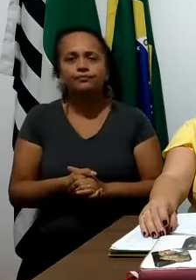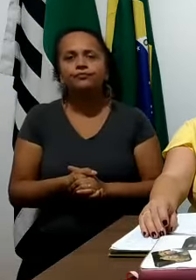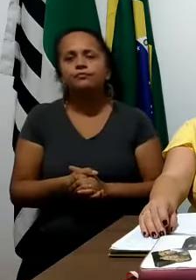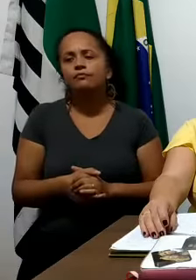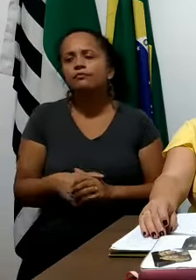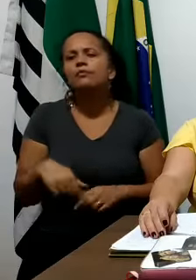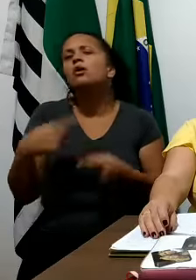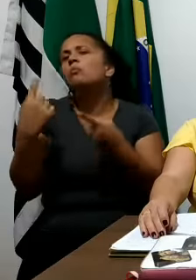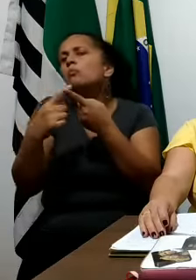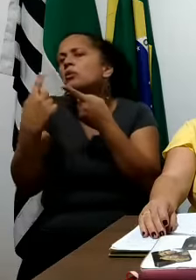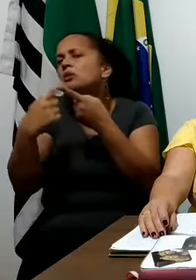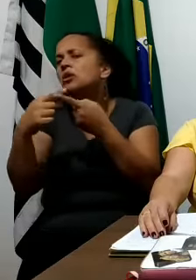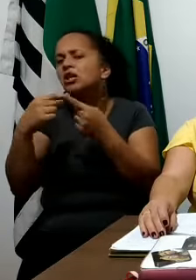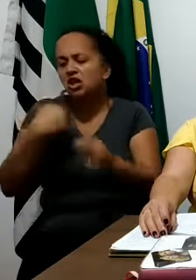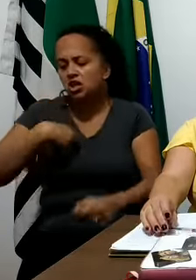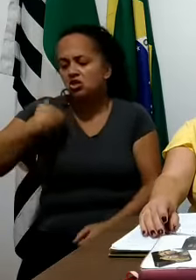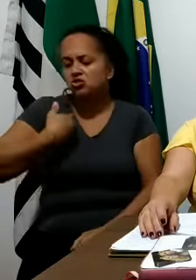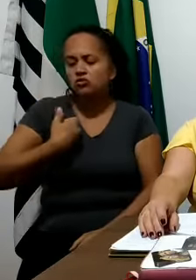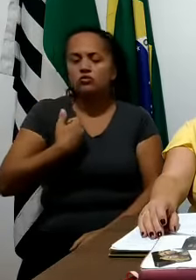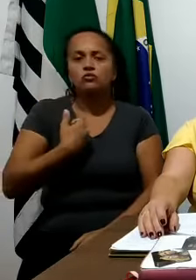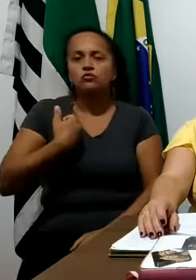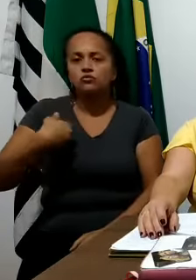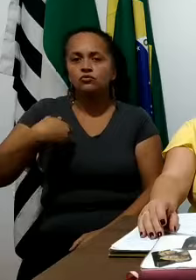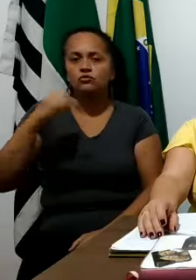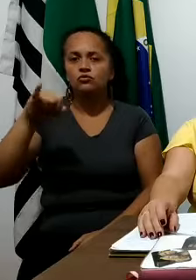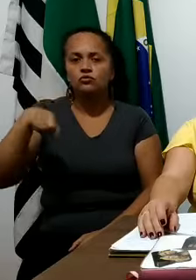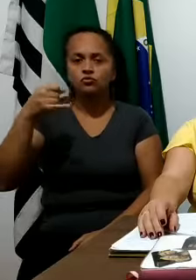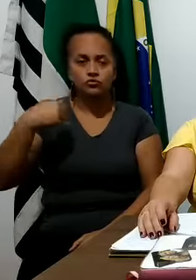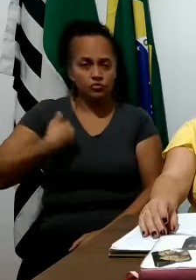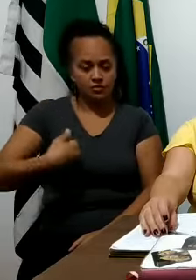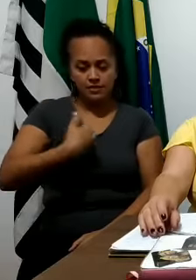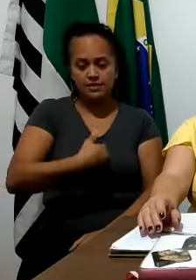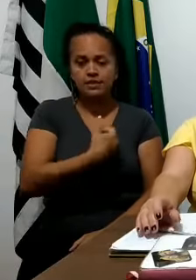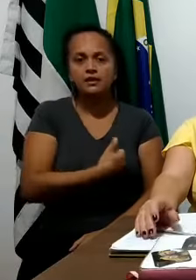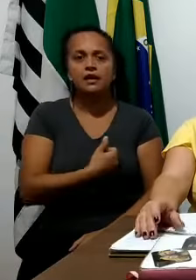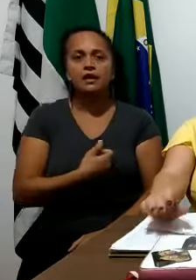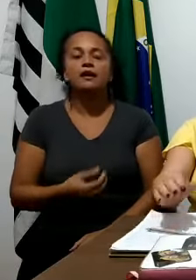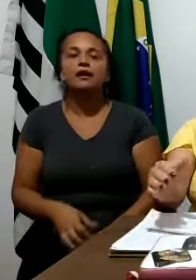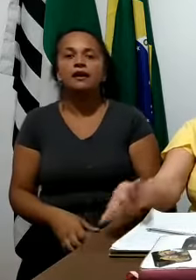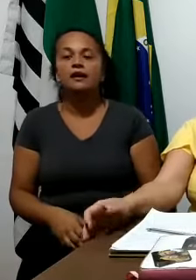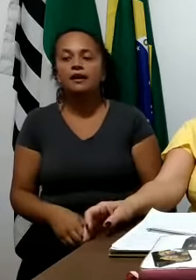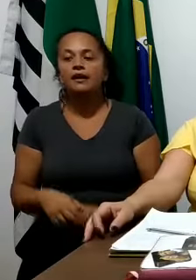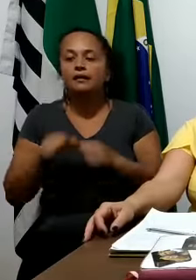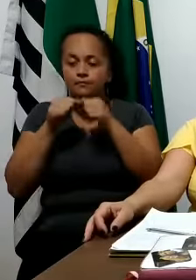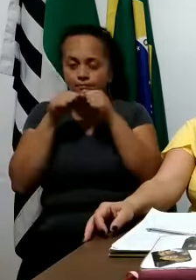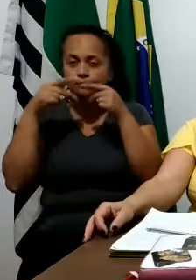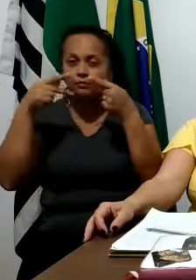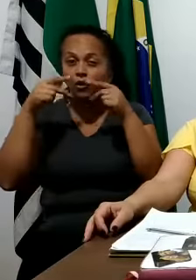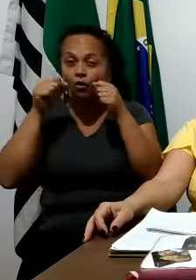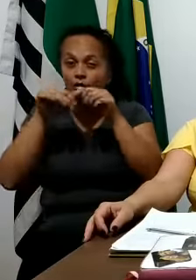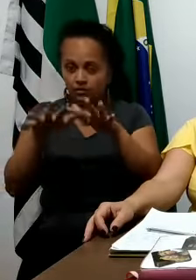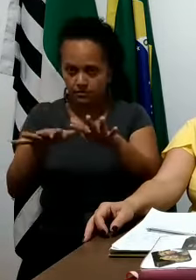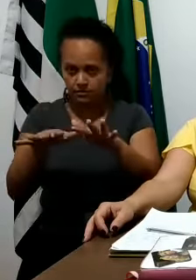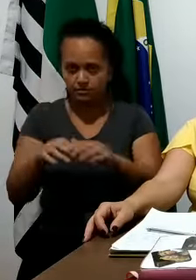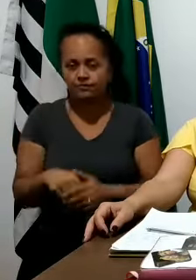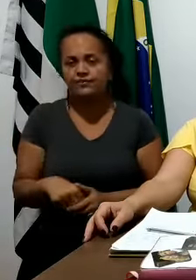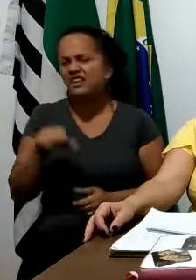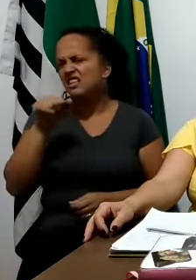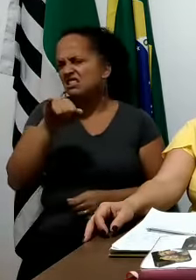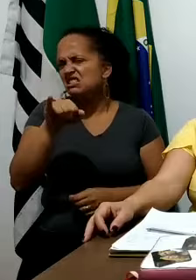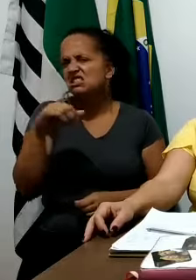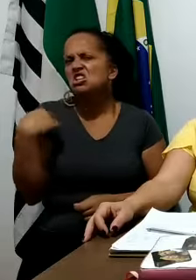foi um homem tão próspero? Se a gente olhar para a vida dele agora, assim, observar nas escrituras, a gente